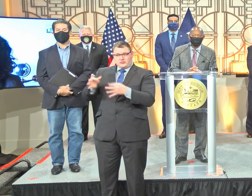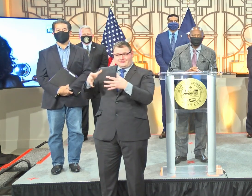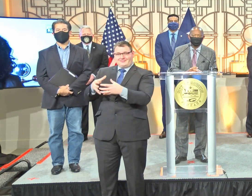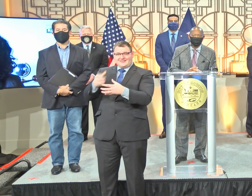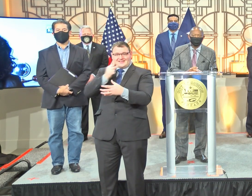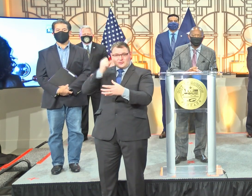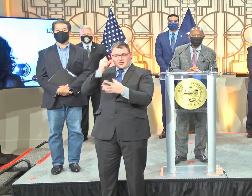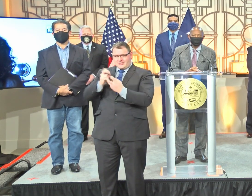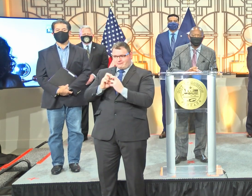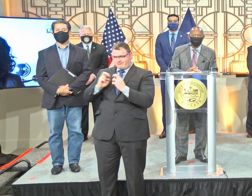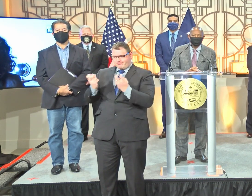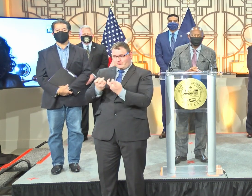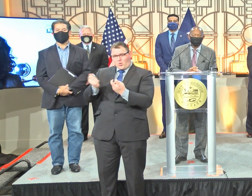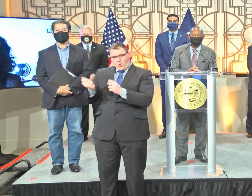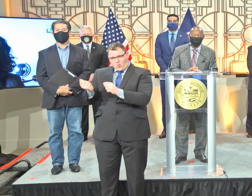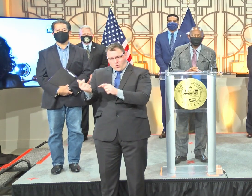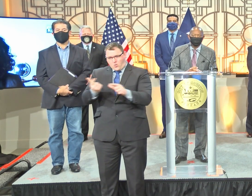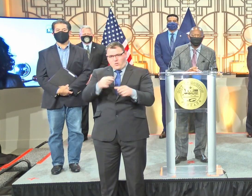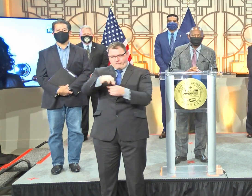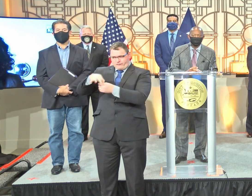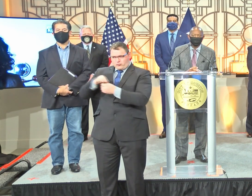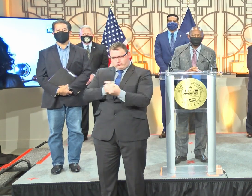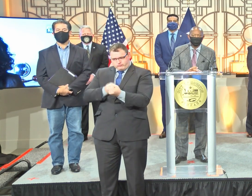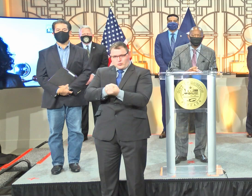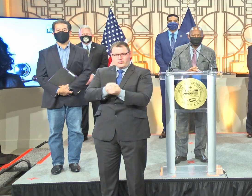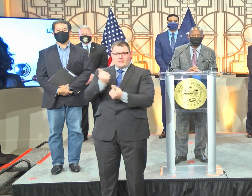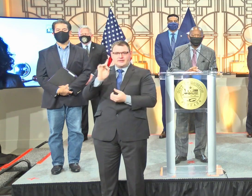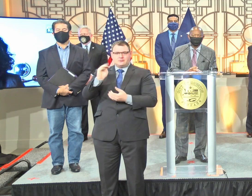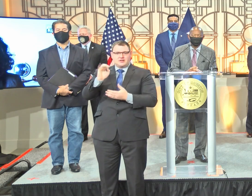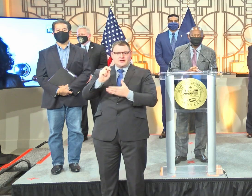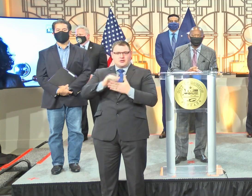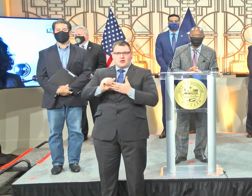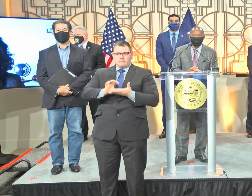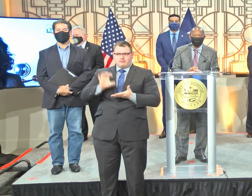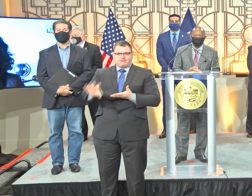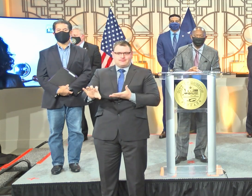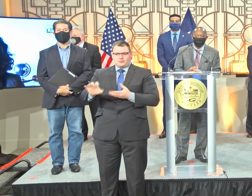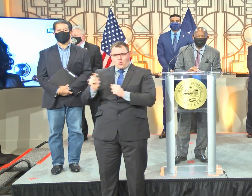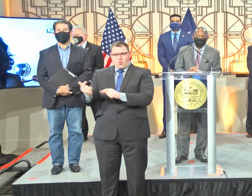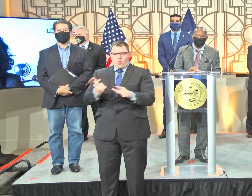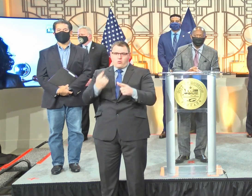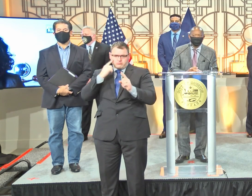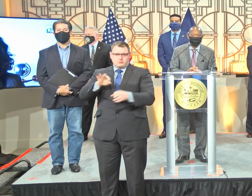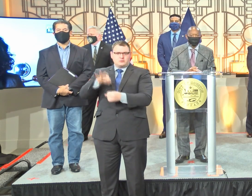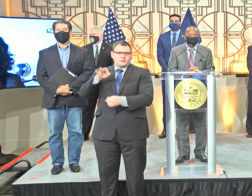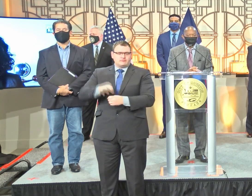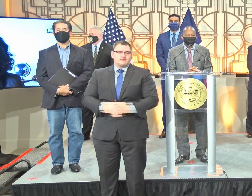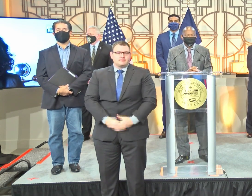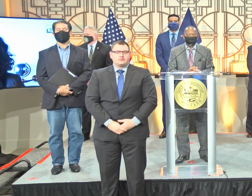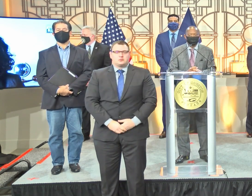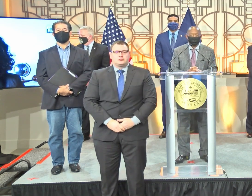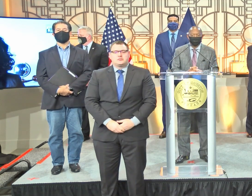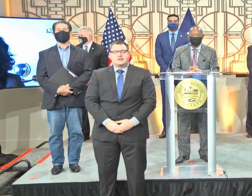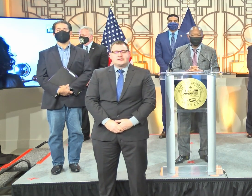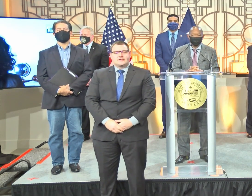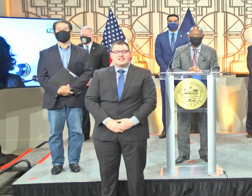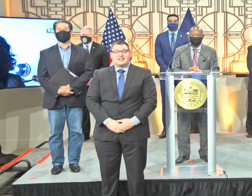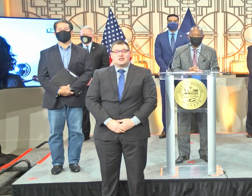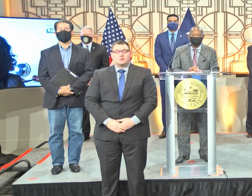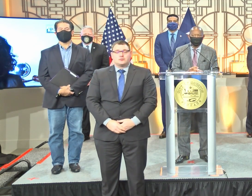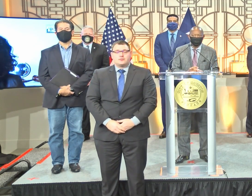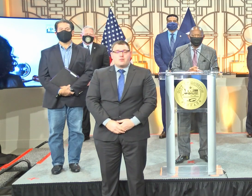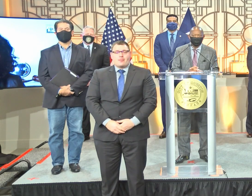En el condado hemos ya venido innovando, en el condado, en la ciudad, pero este esfuerzo es